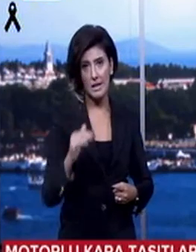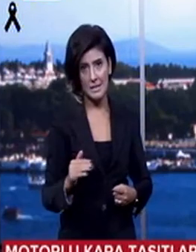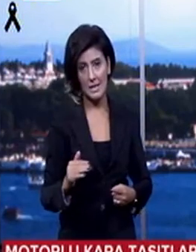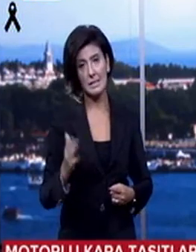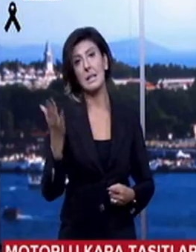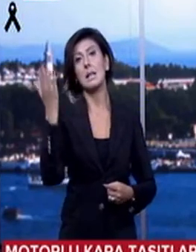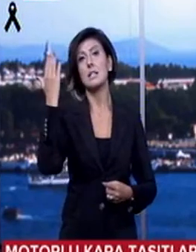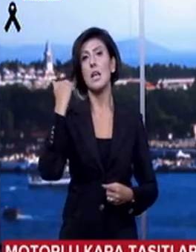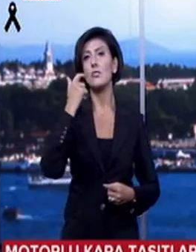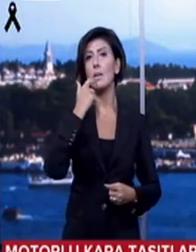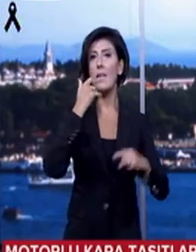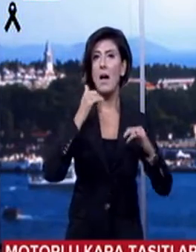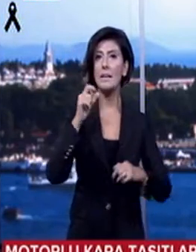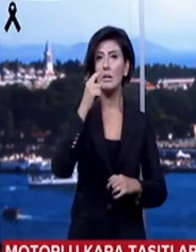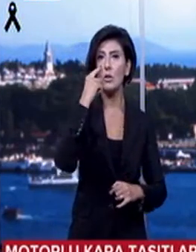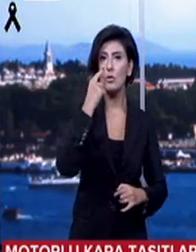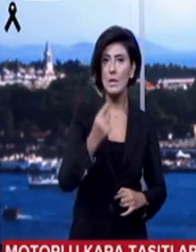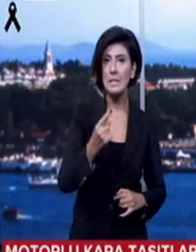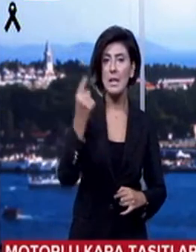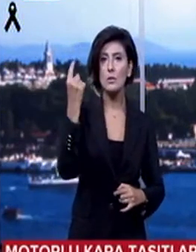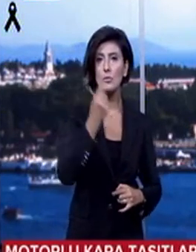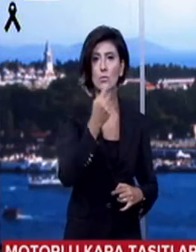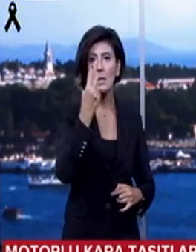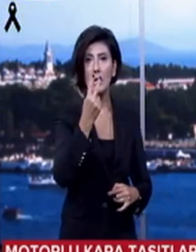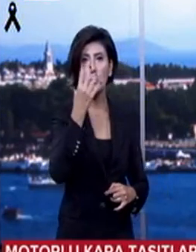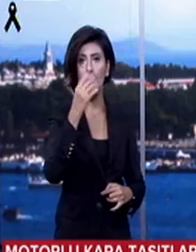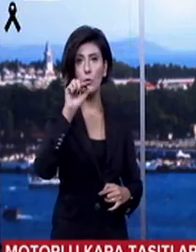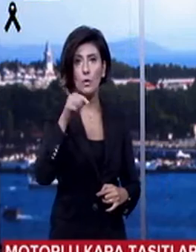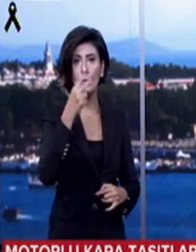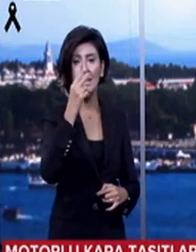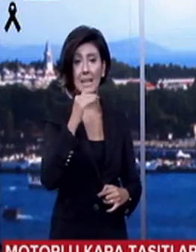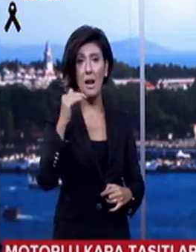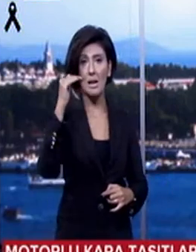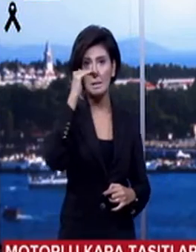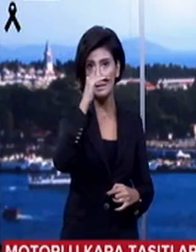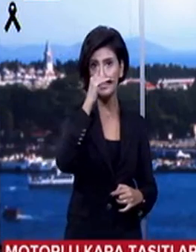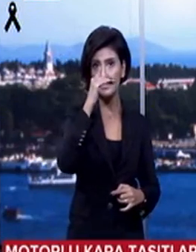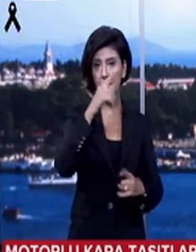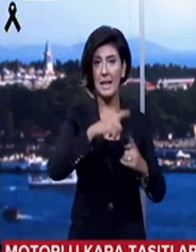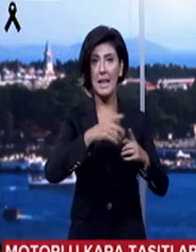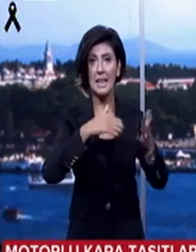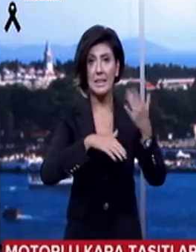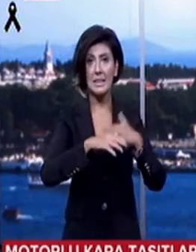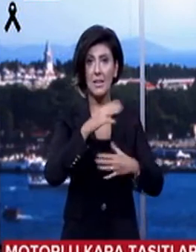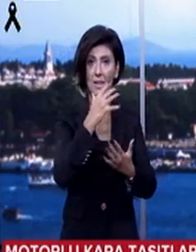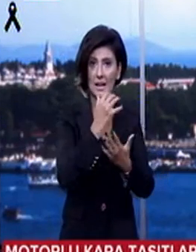azaldı. Geçen yılın aynı ayına göre ise %24,2 arttı. Trafiğe kayıtlı araç